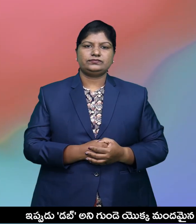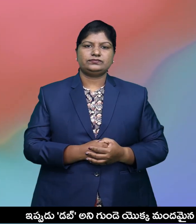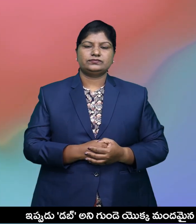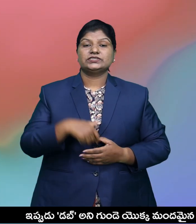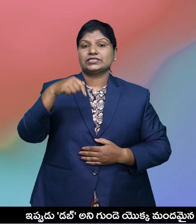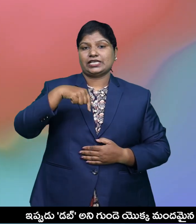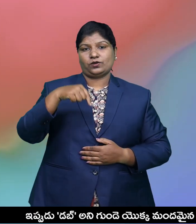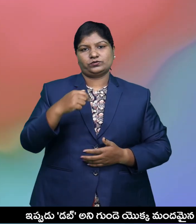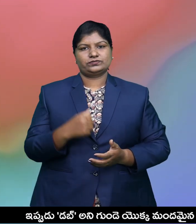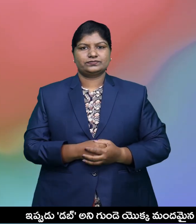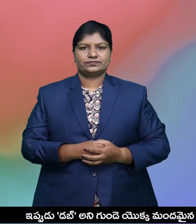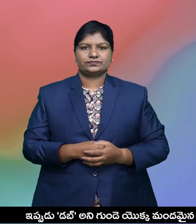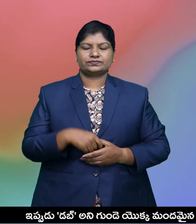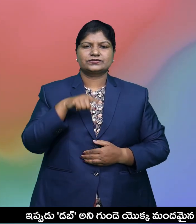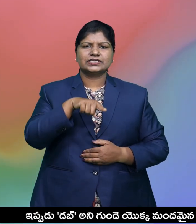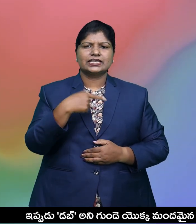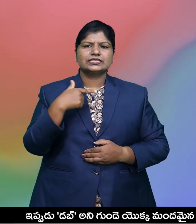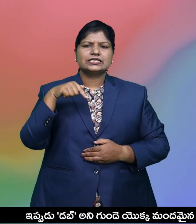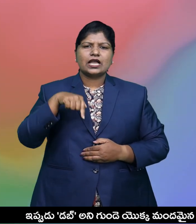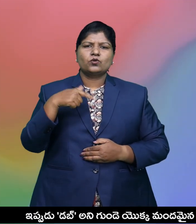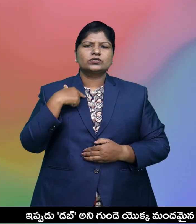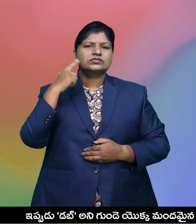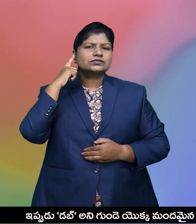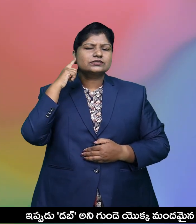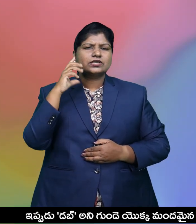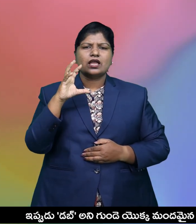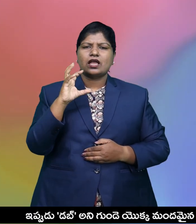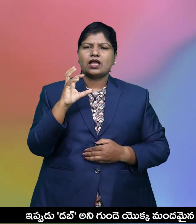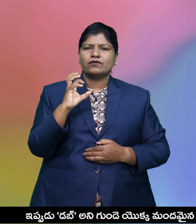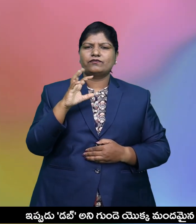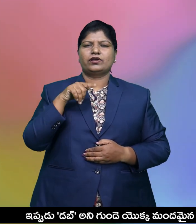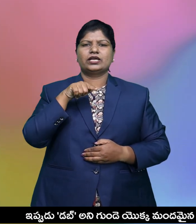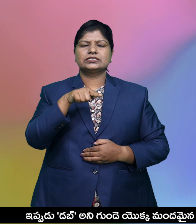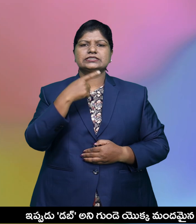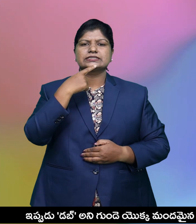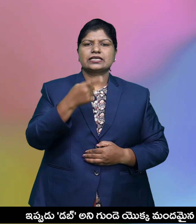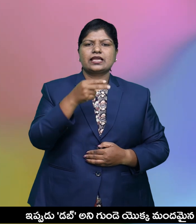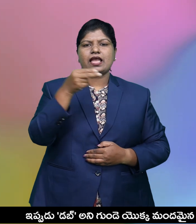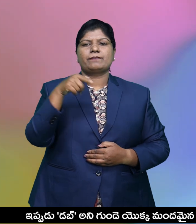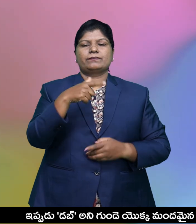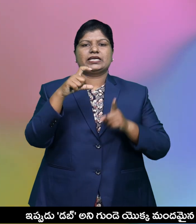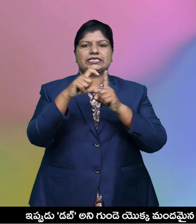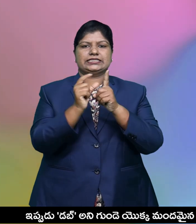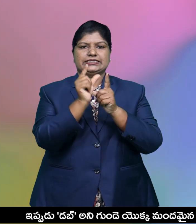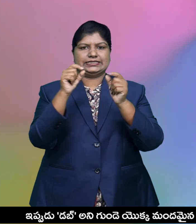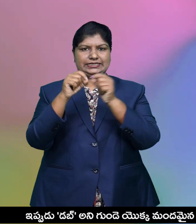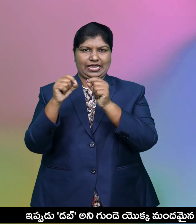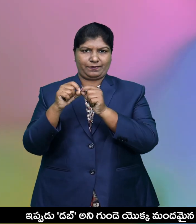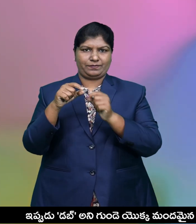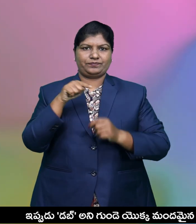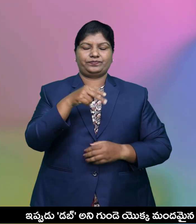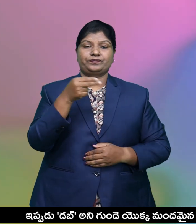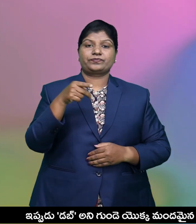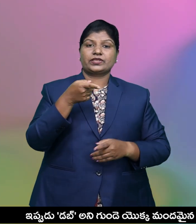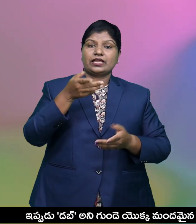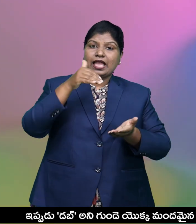ఇప్పుడు డబ్ అని గుండె యొక్క మందమైన శబ్దం వినబడుతుంది మరియు మళ్లీ చక్రం పునరావృతమవుతుంది.